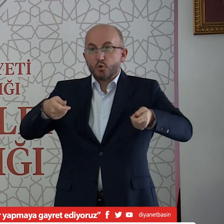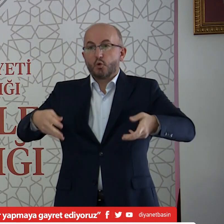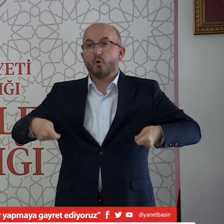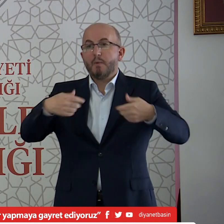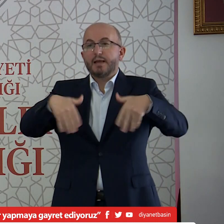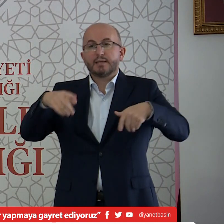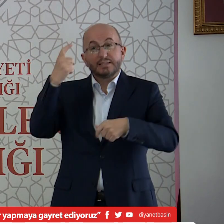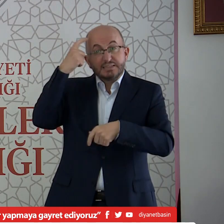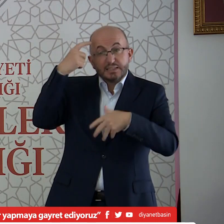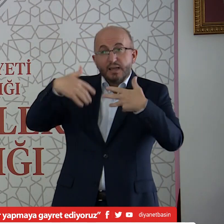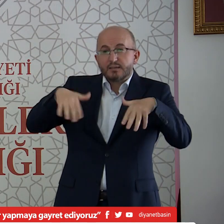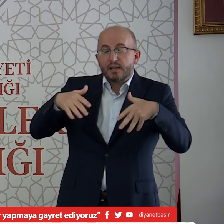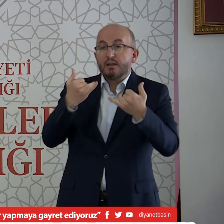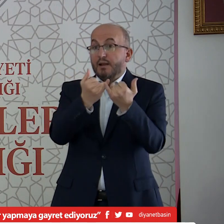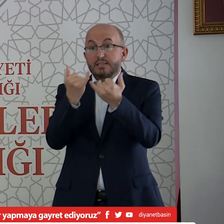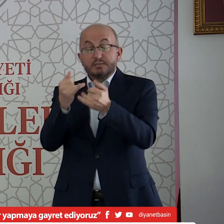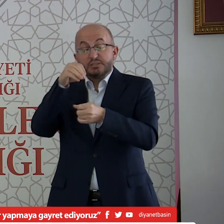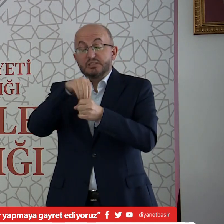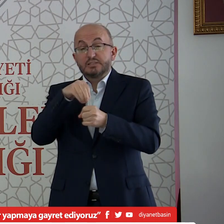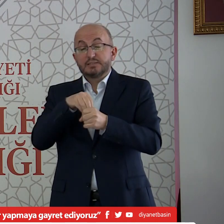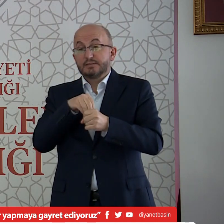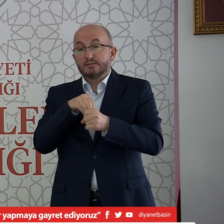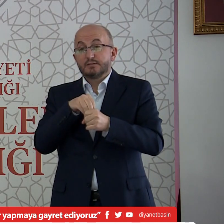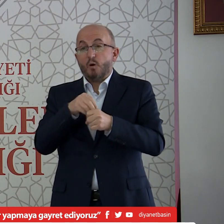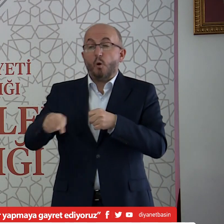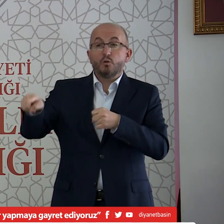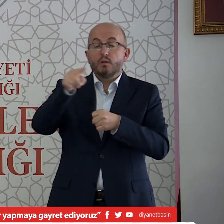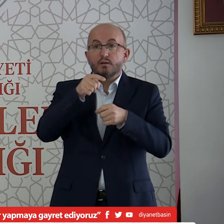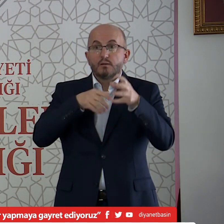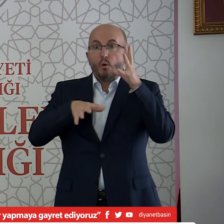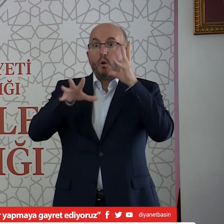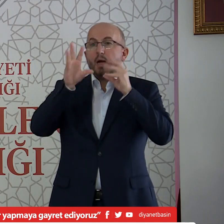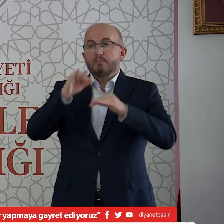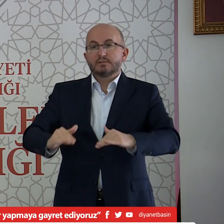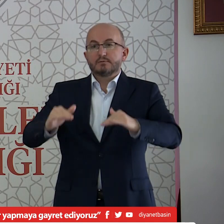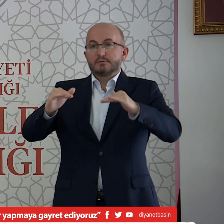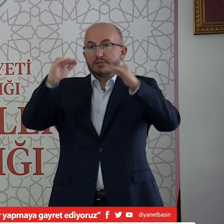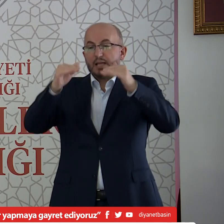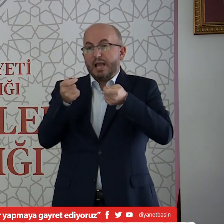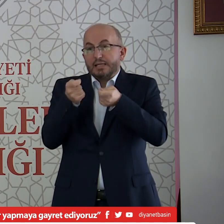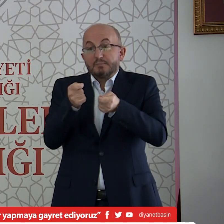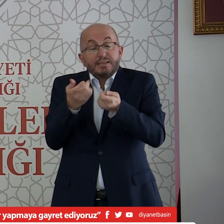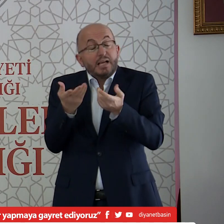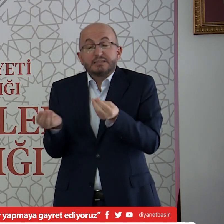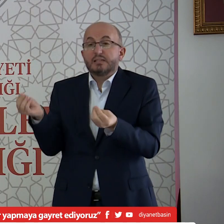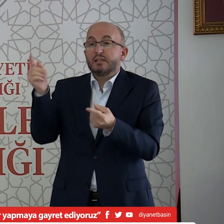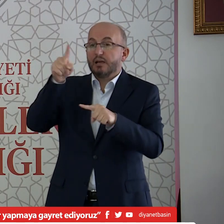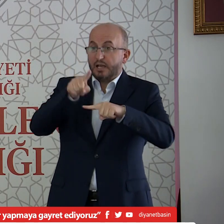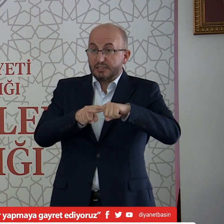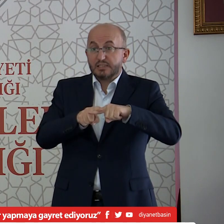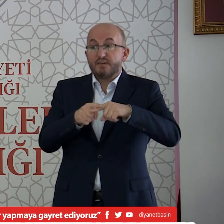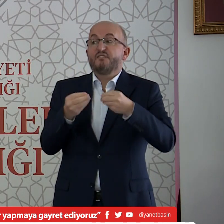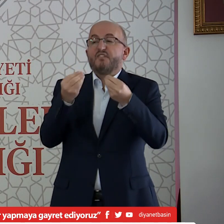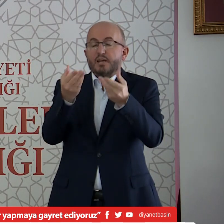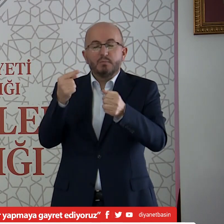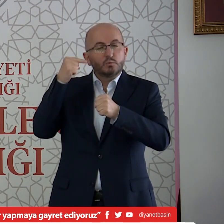engelliler, zihinsel engelli kardeşlerimizle ilgili onların yetişmesi, onların eğitimine nasıl katkı